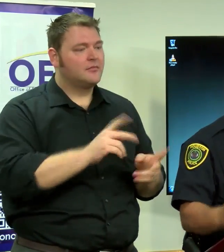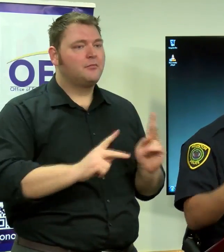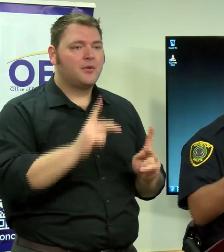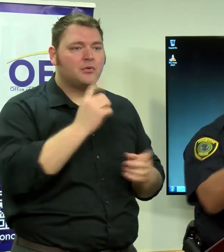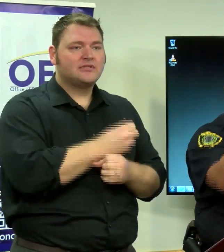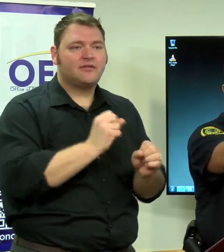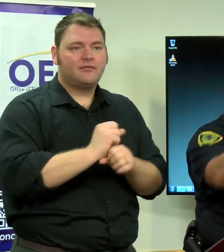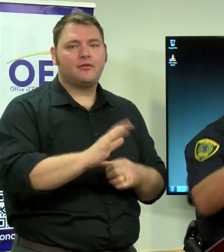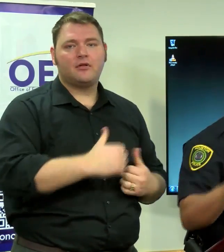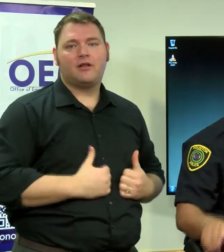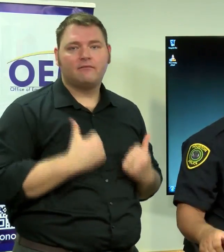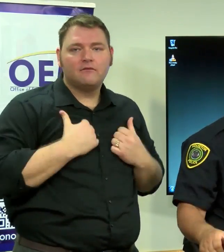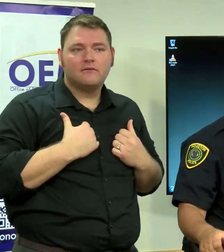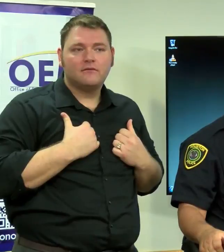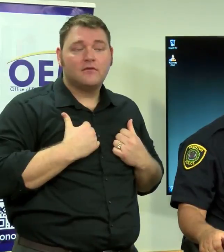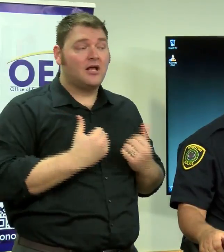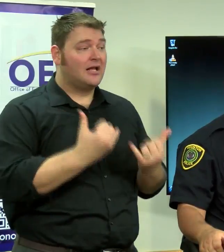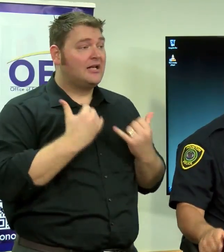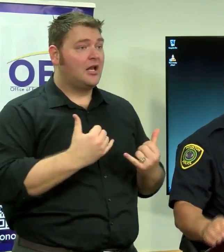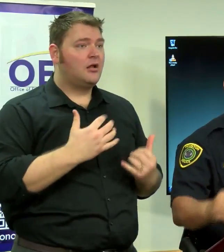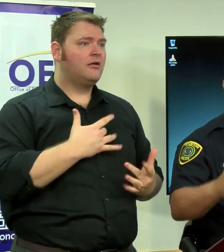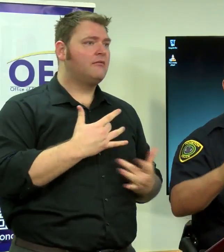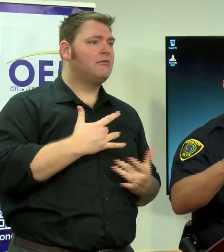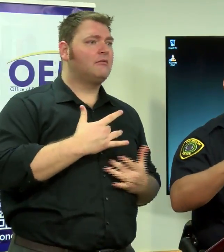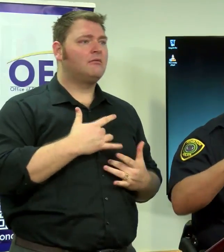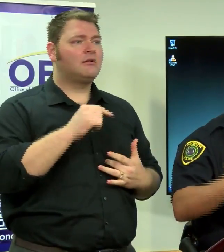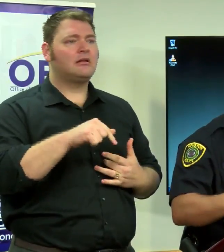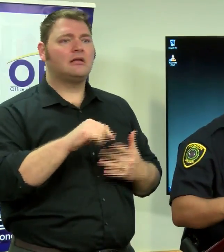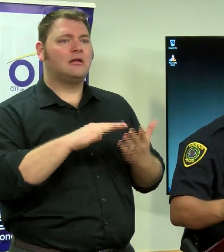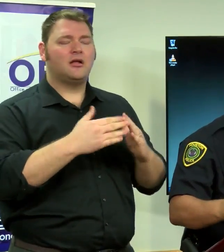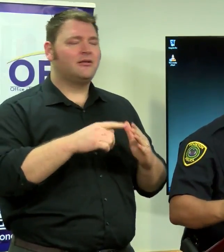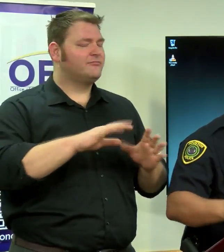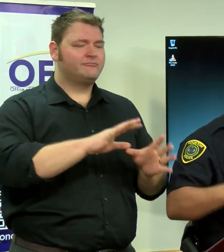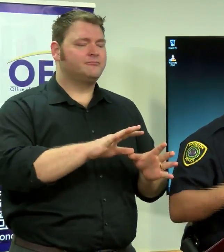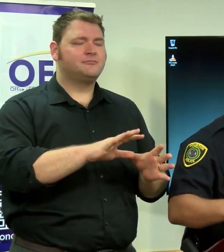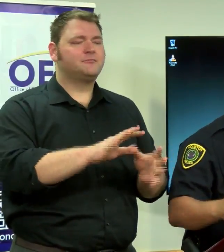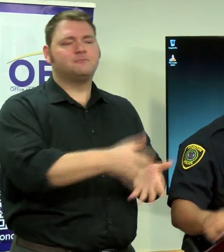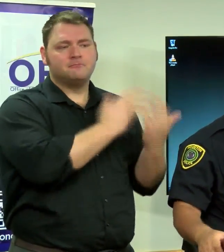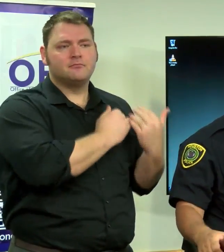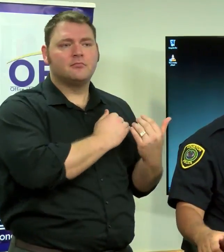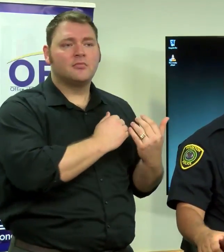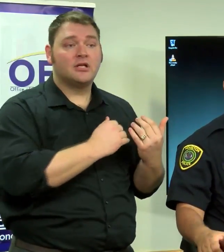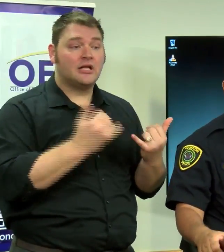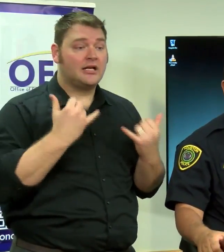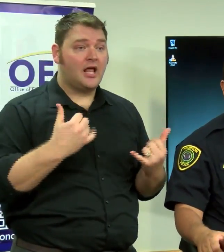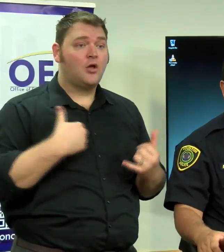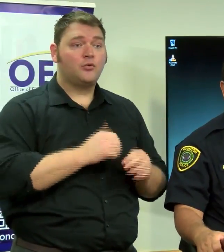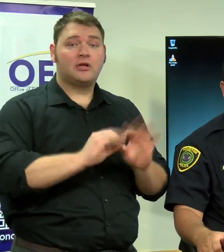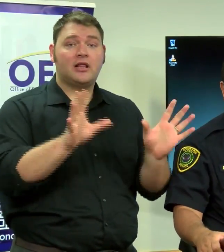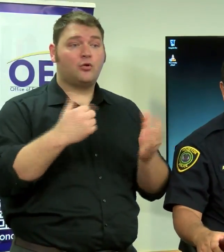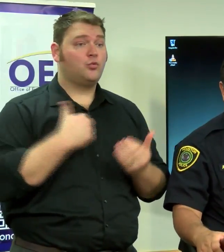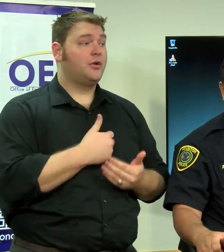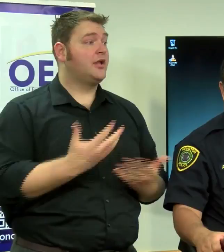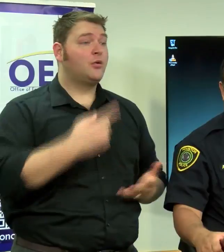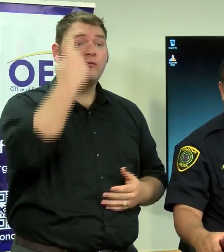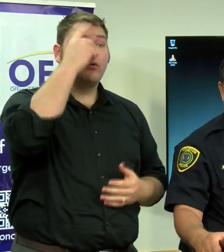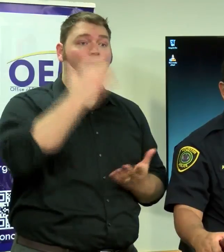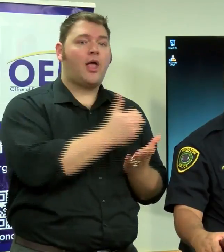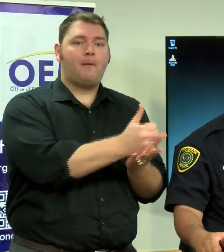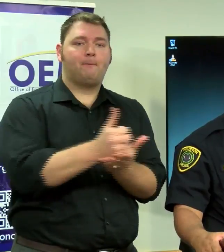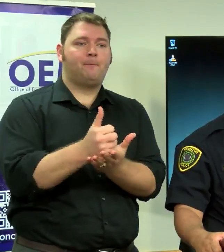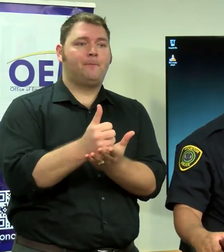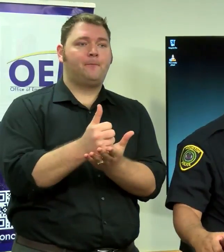vida. No le pongan el temor más a esta comunidad. Ellos saben bien claro que nosotros estamos aquí para servir,